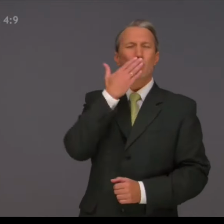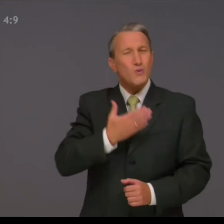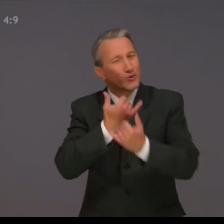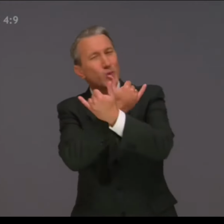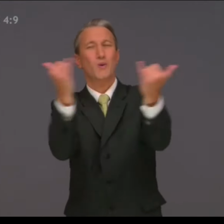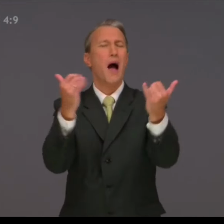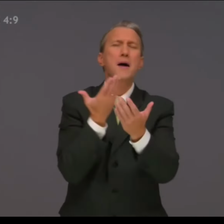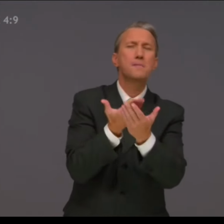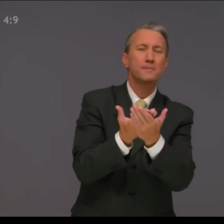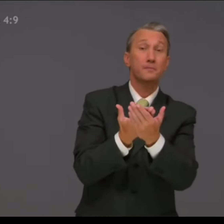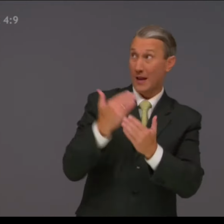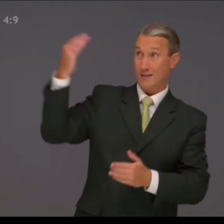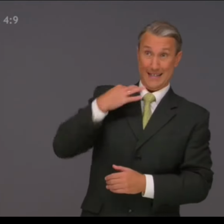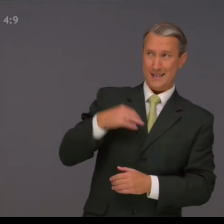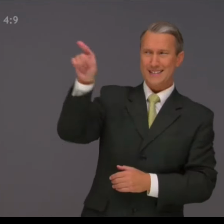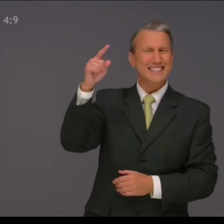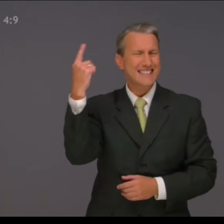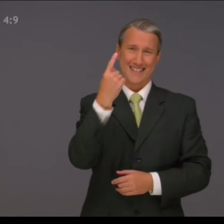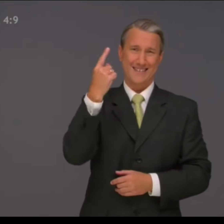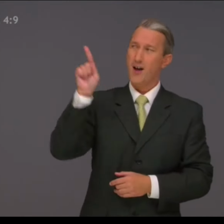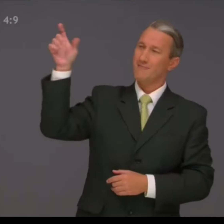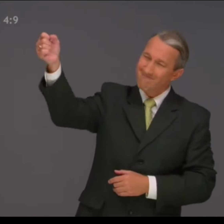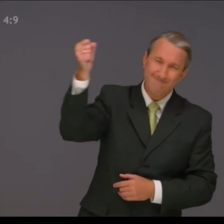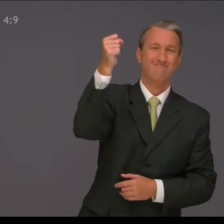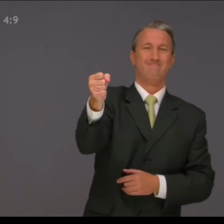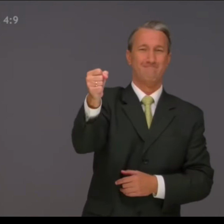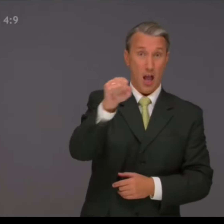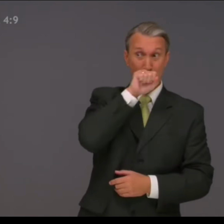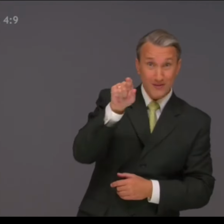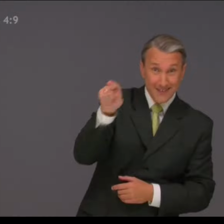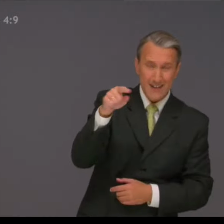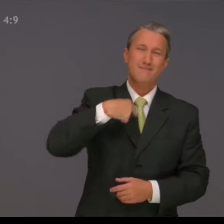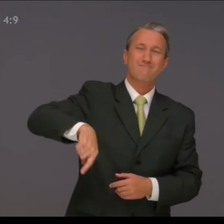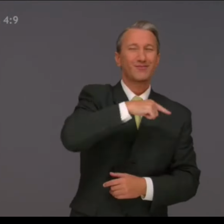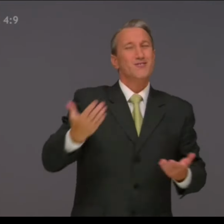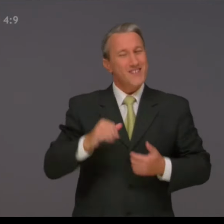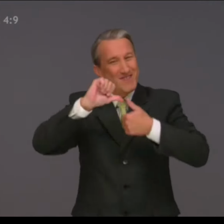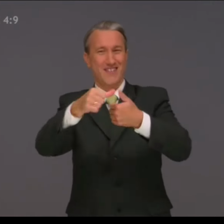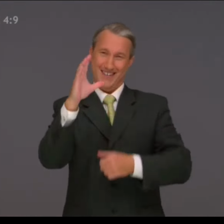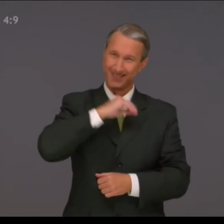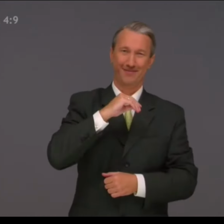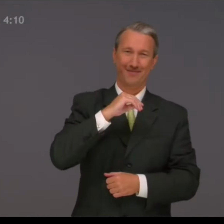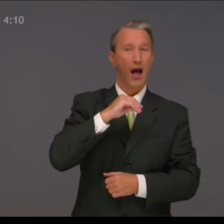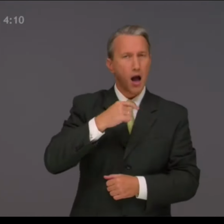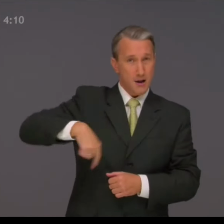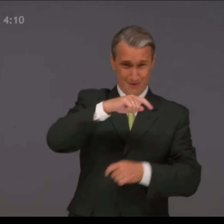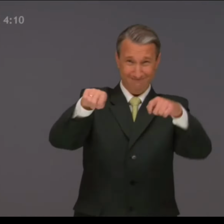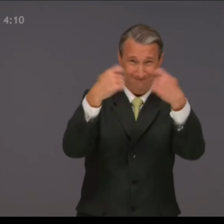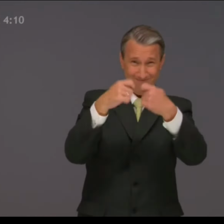Şarjör 19 mermi alır. Şurasına bir kamera tuttuğum için şöyle